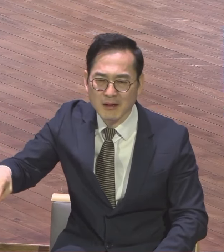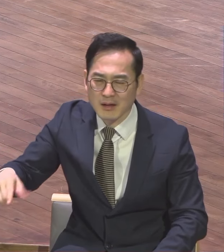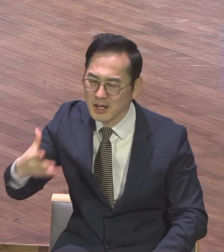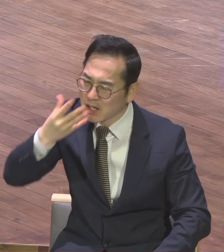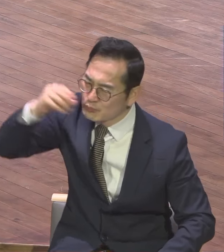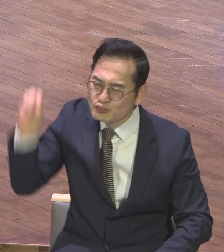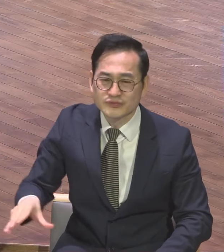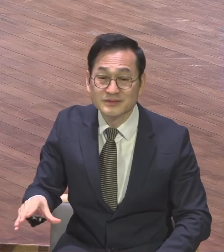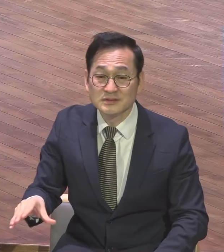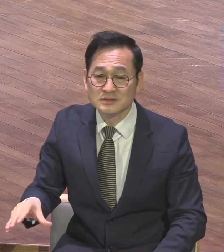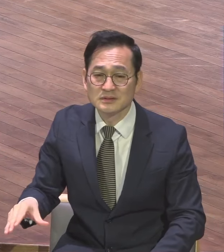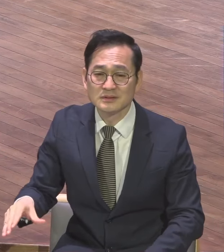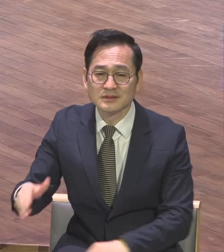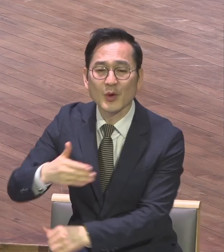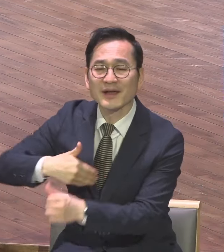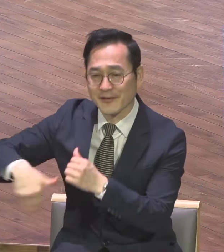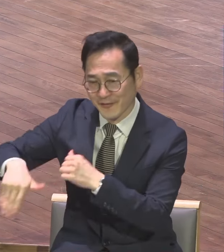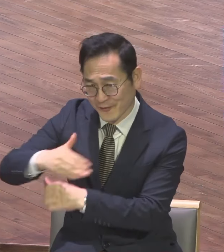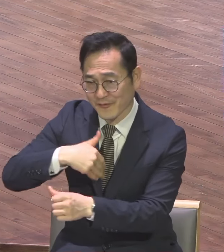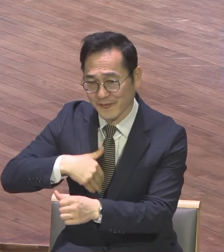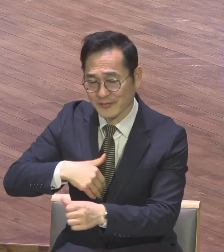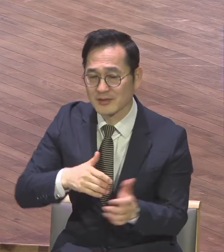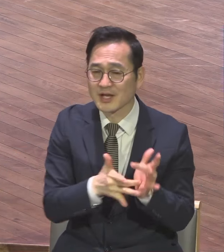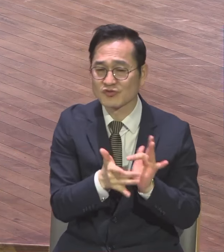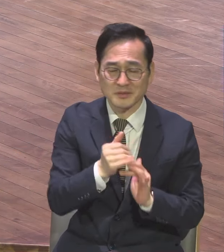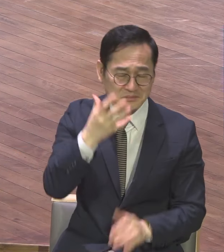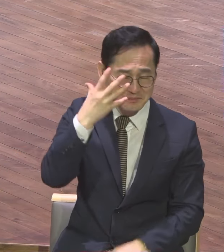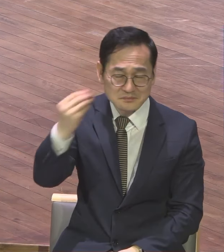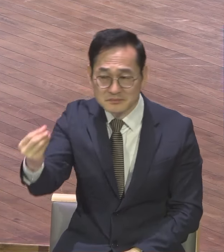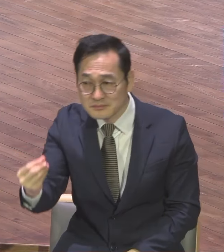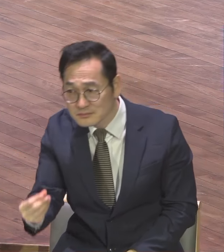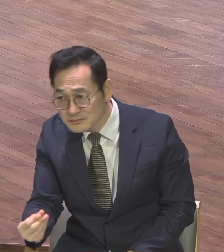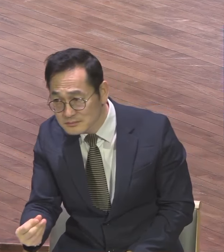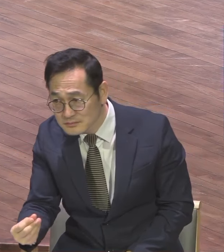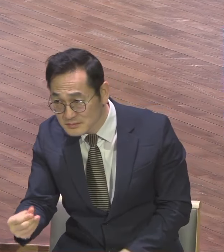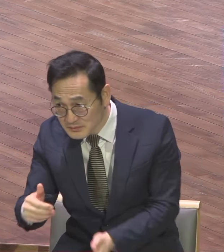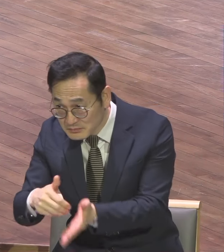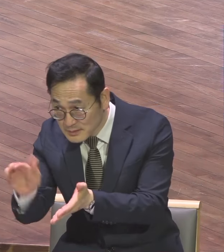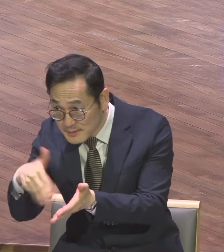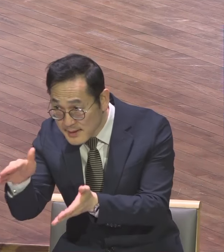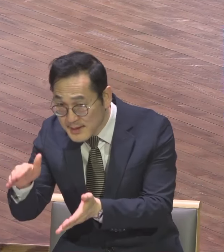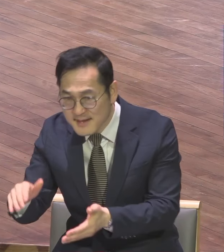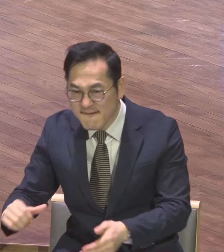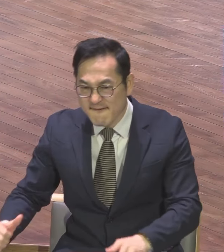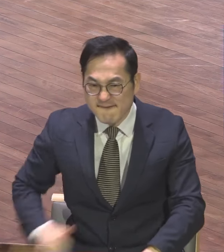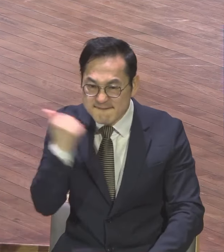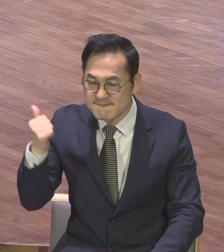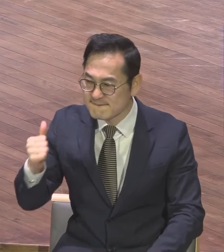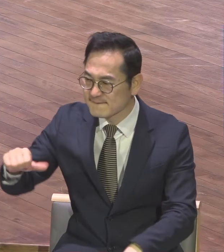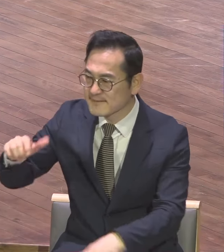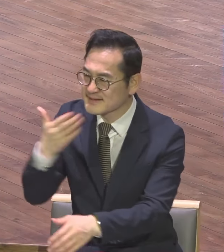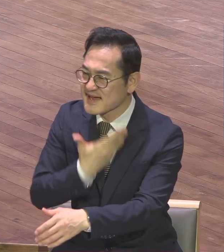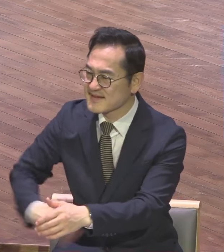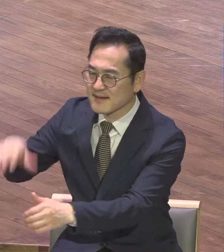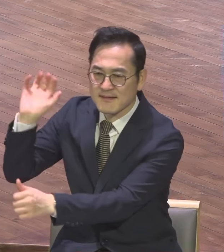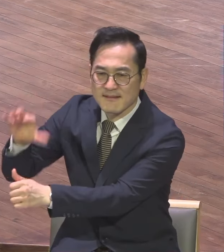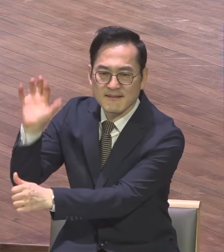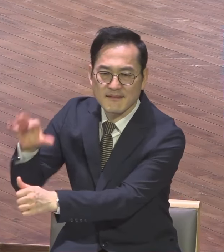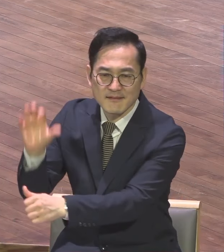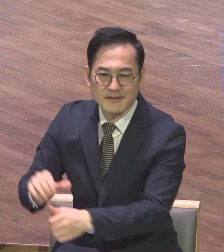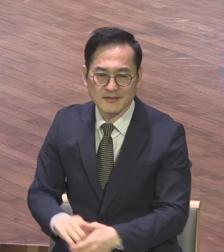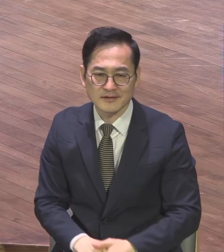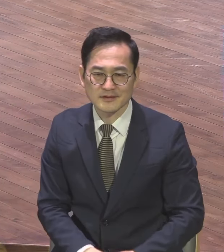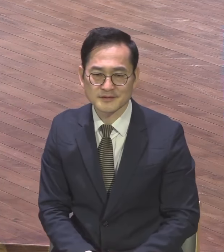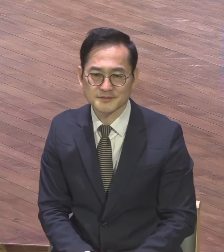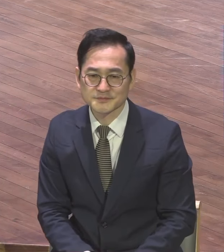그런데 예수님께서 이런 제자들의 모습 보시고 크게 분노하셨다 그랬어요. 요즘 방송에 점점